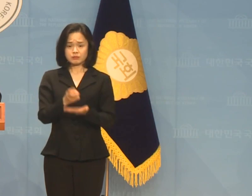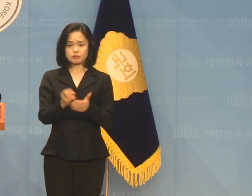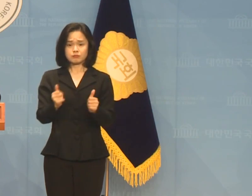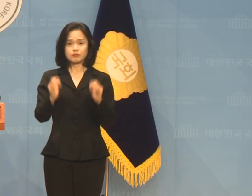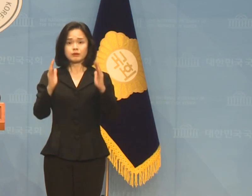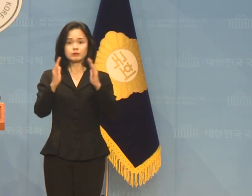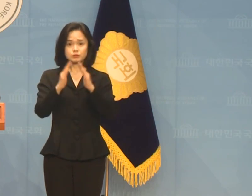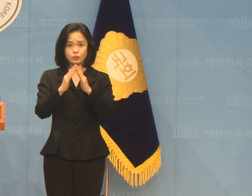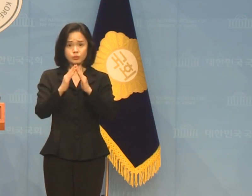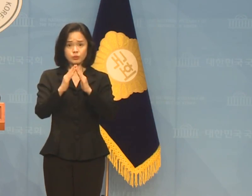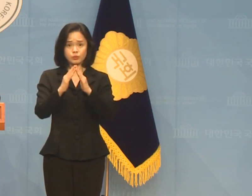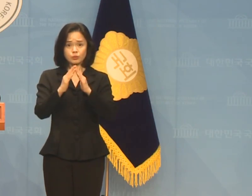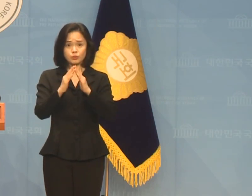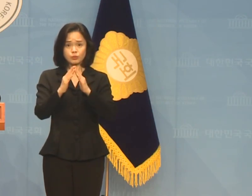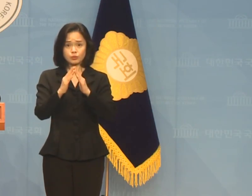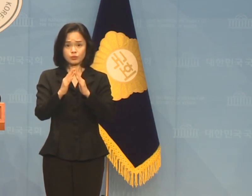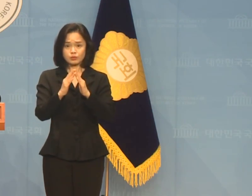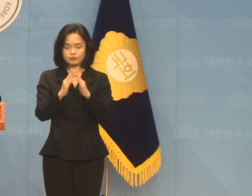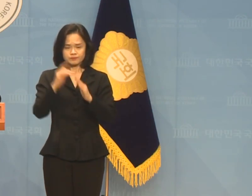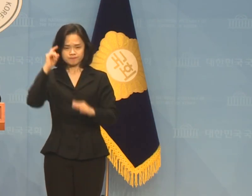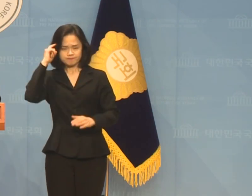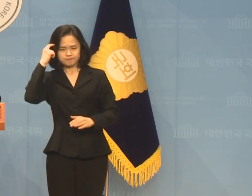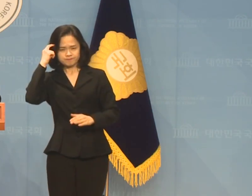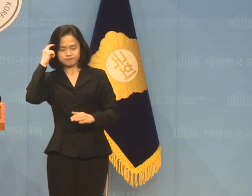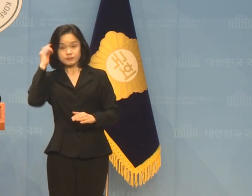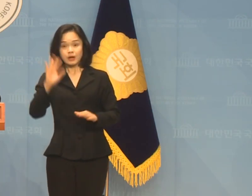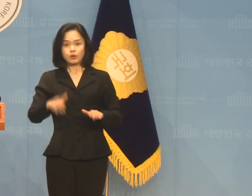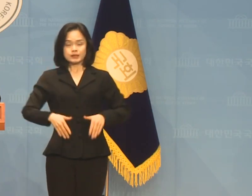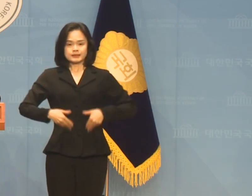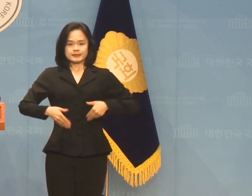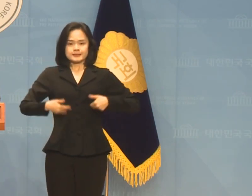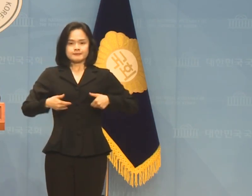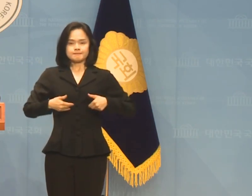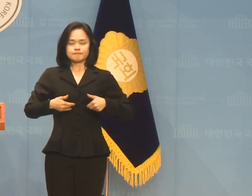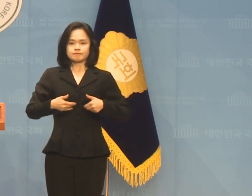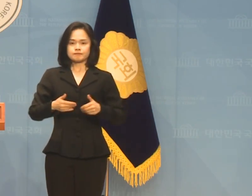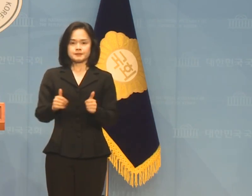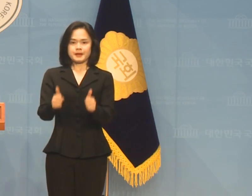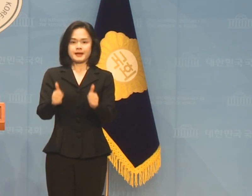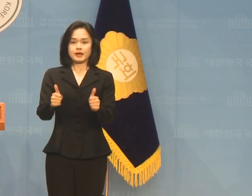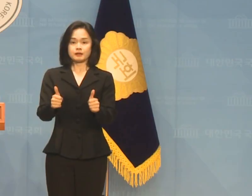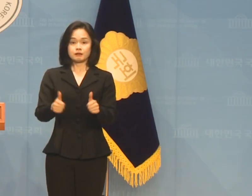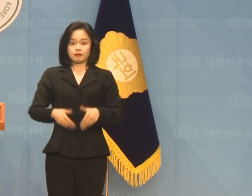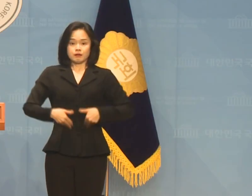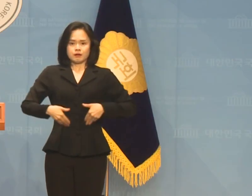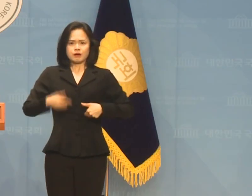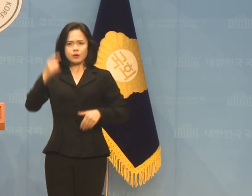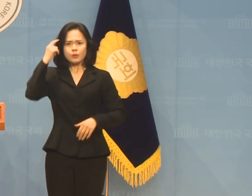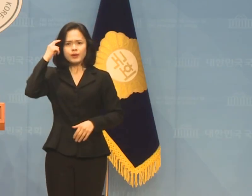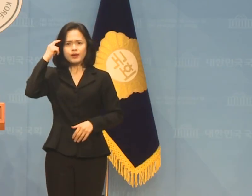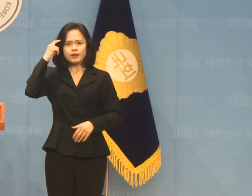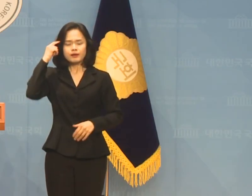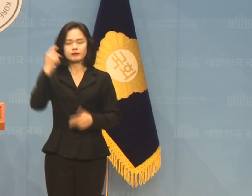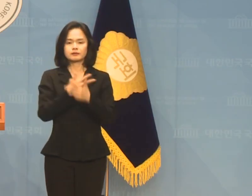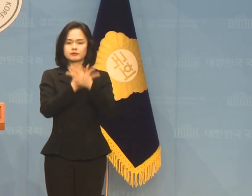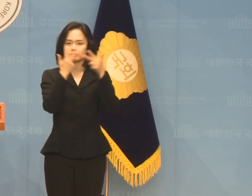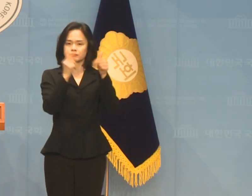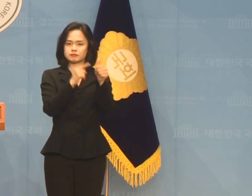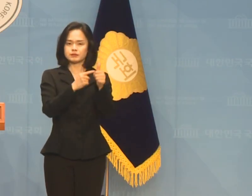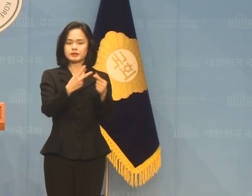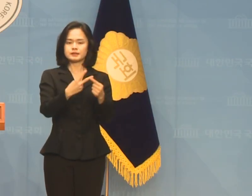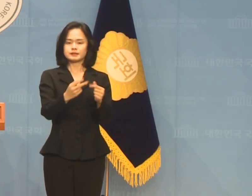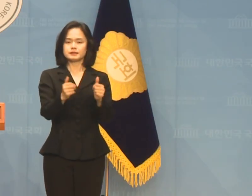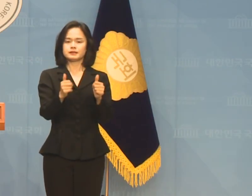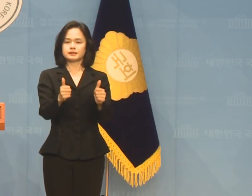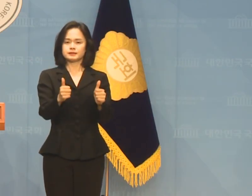무리한 재판을 하려 들고 있습니다. 이는 이재명의 2심 선고에 앞서서 판결을 내리기